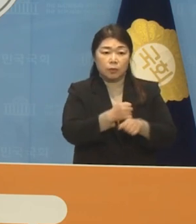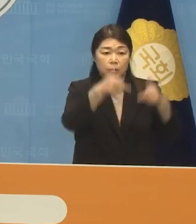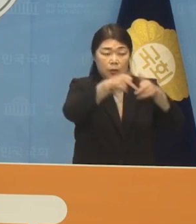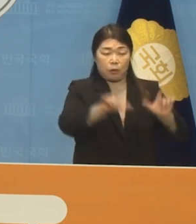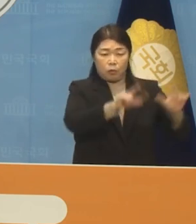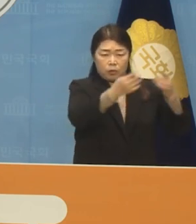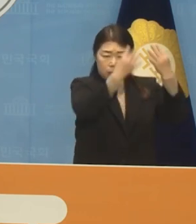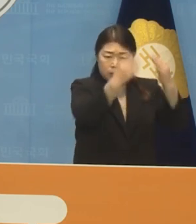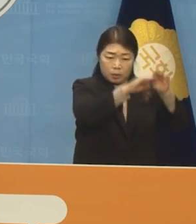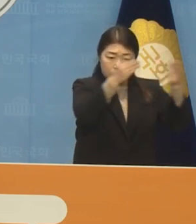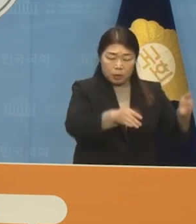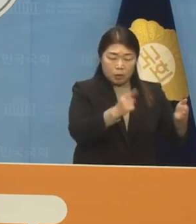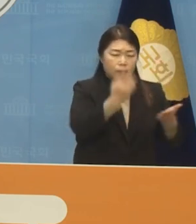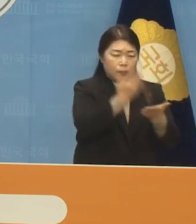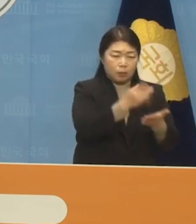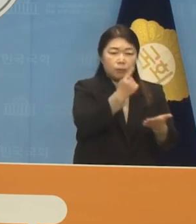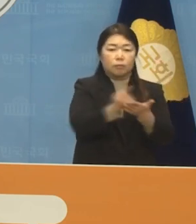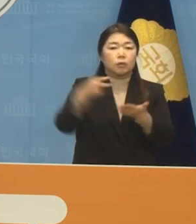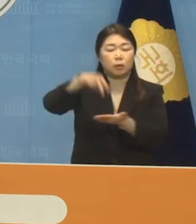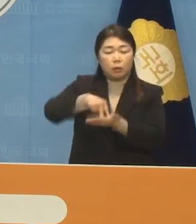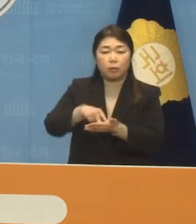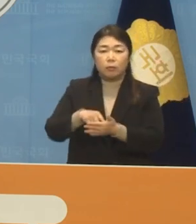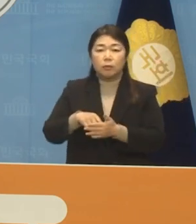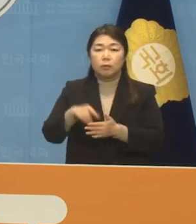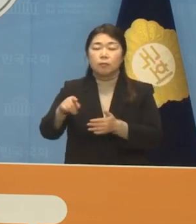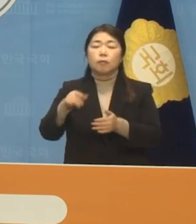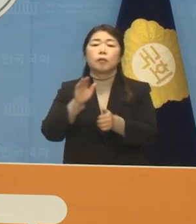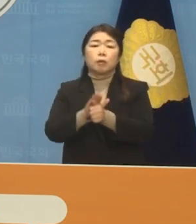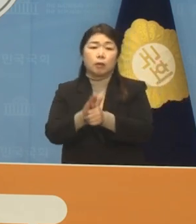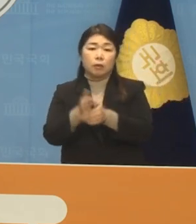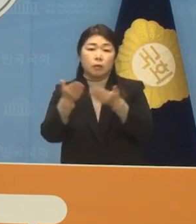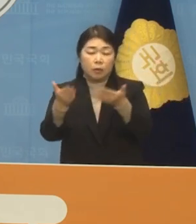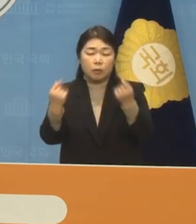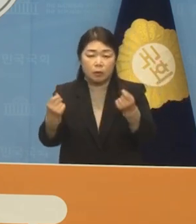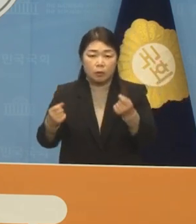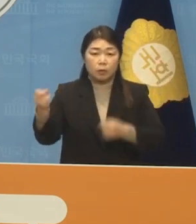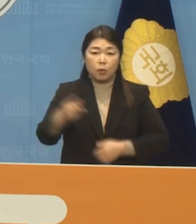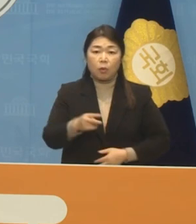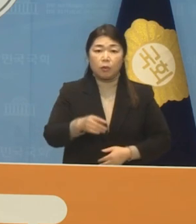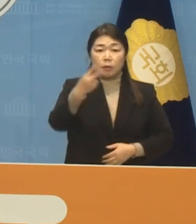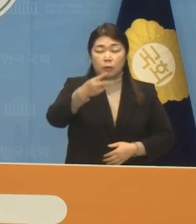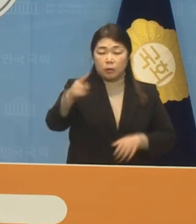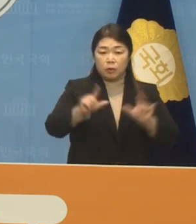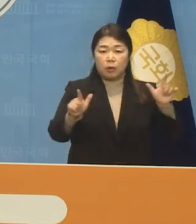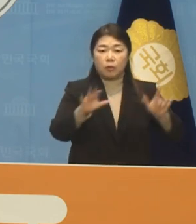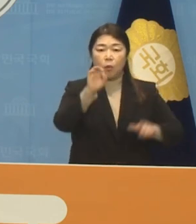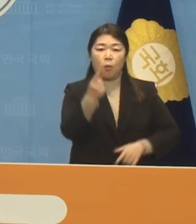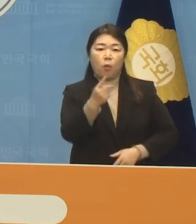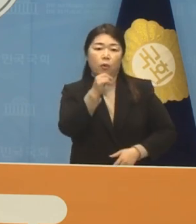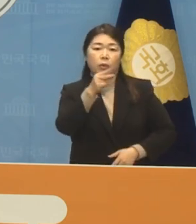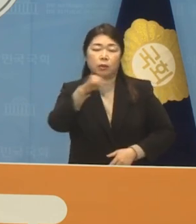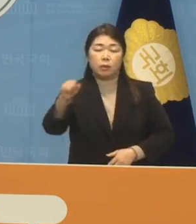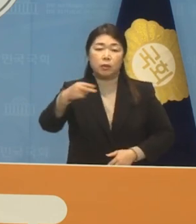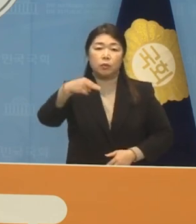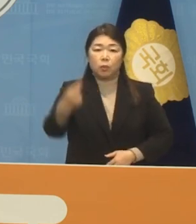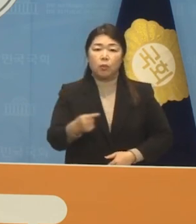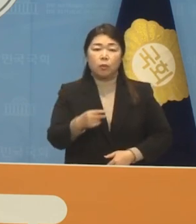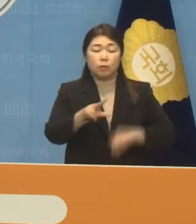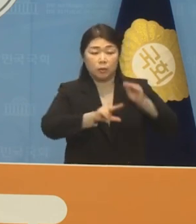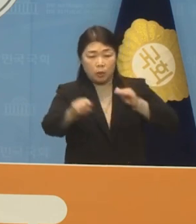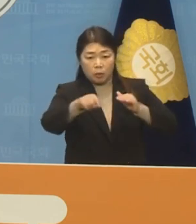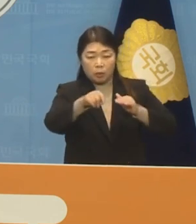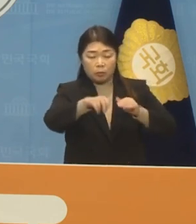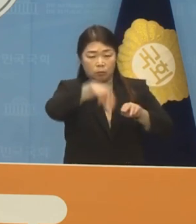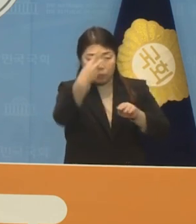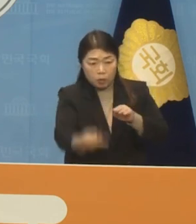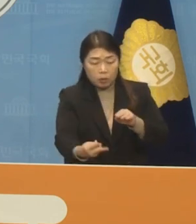수 있었습니다. 그리고 2001년 오이도역 추락 참사를 계기로 지금까지 싸워온 끝에 지하철 역사에